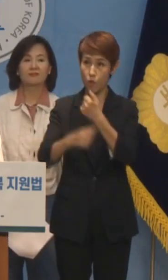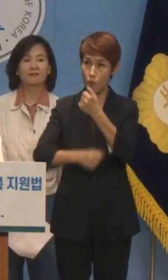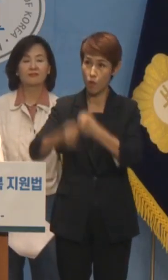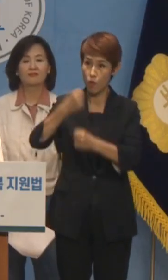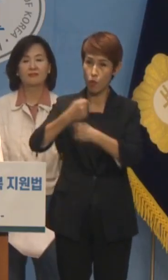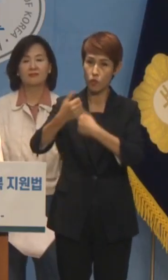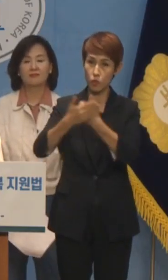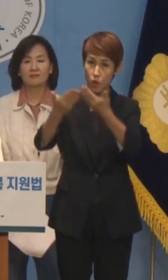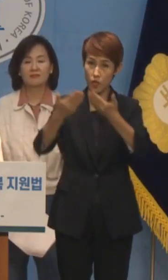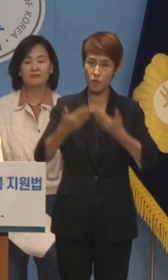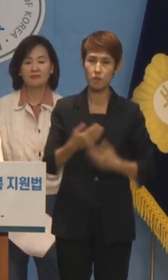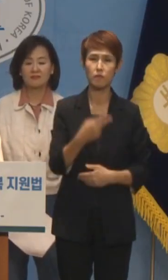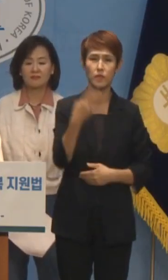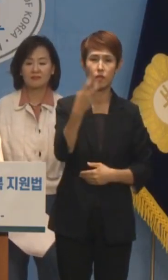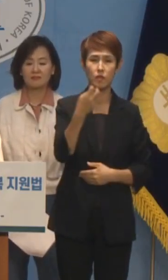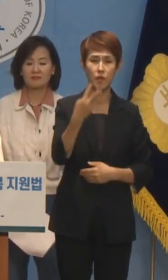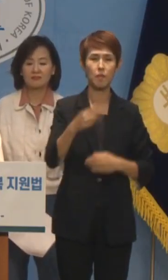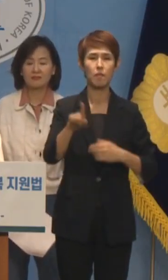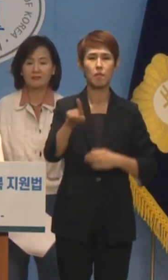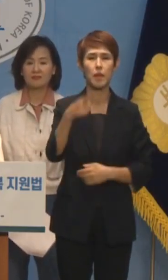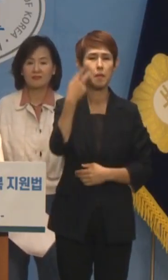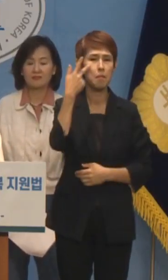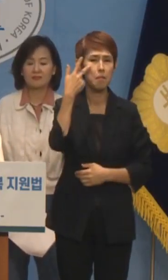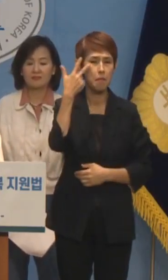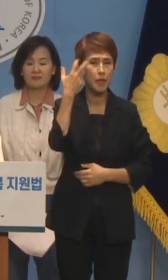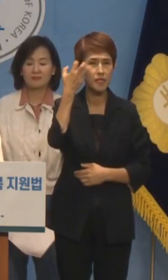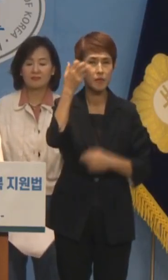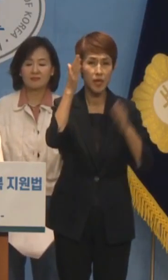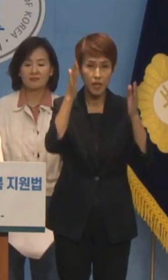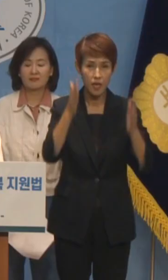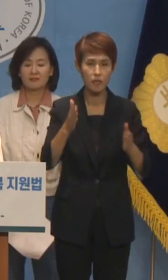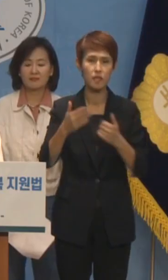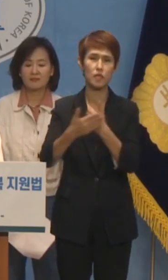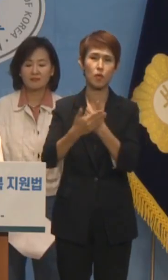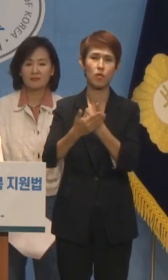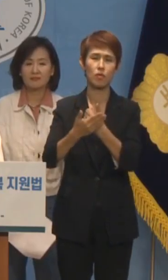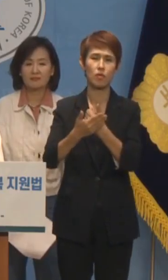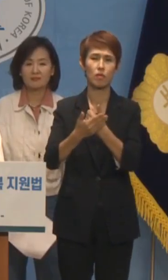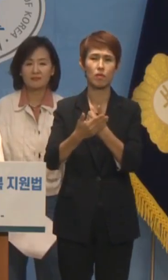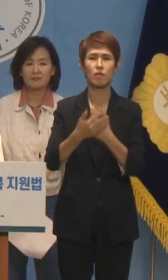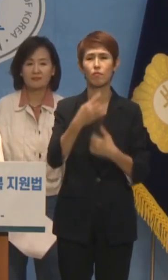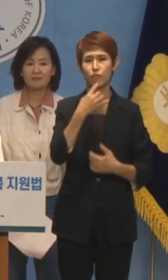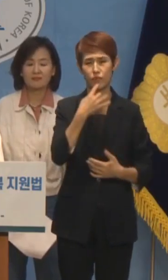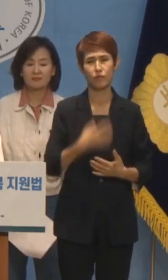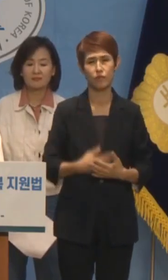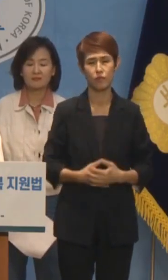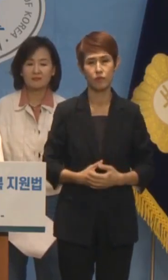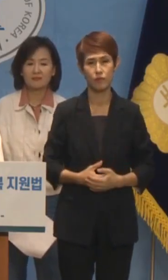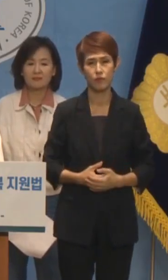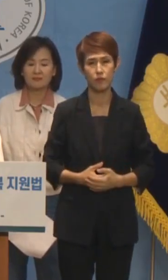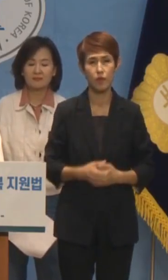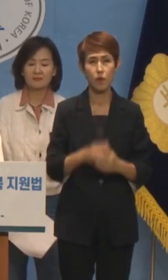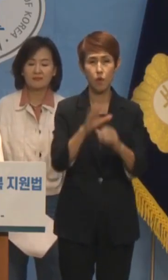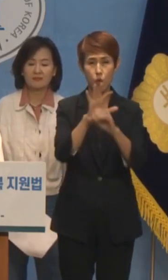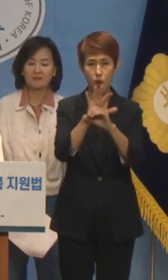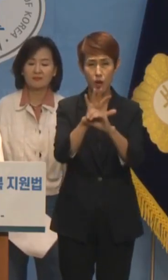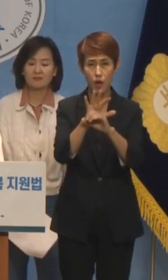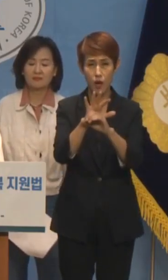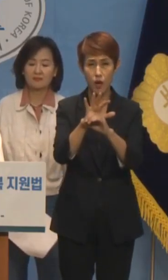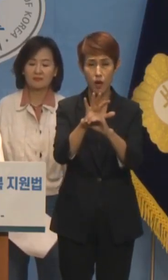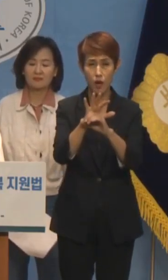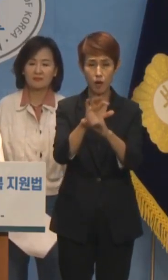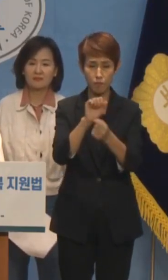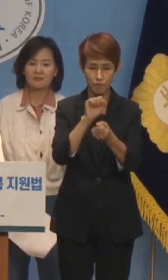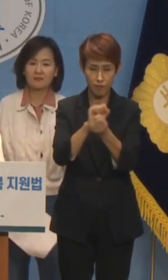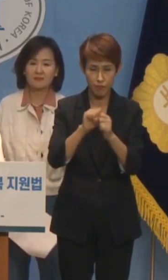2023년 180일 지원으로 운영 손실이 심화되었습니다. 또한 코로나 감염병 유행